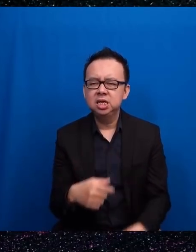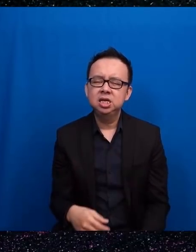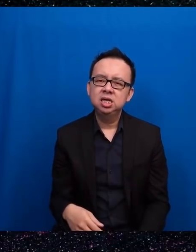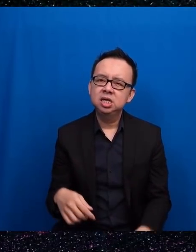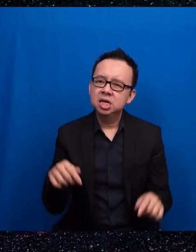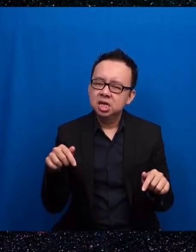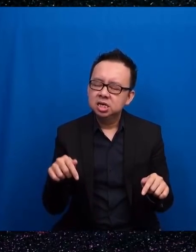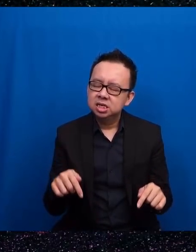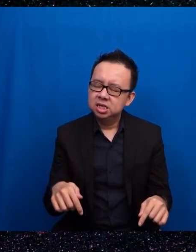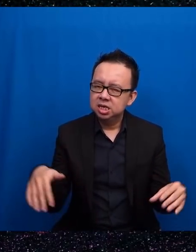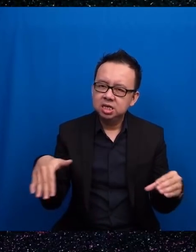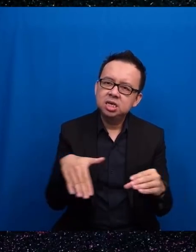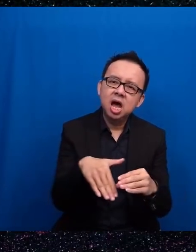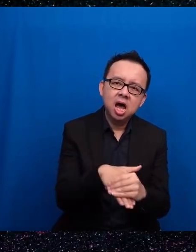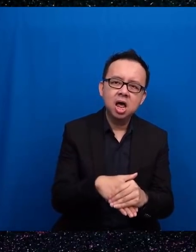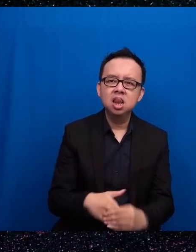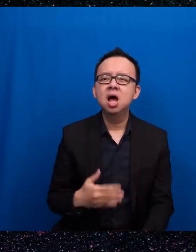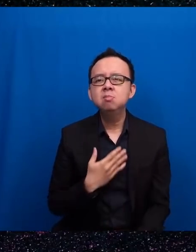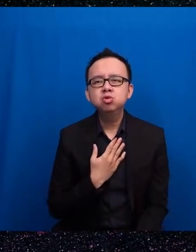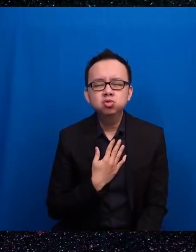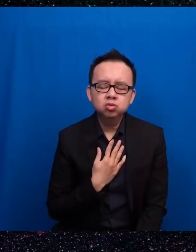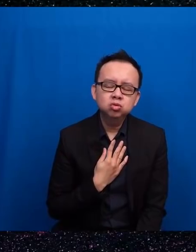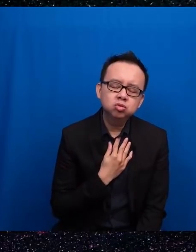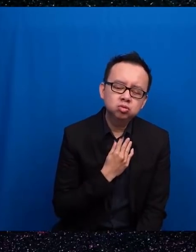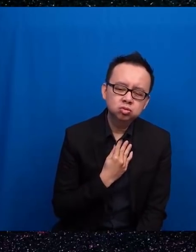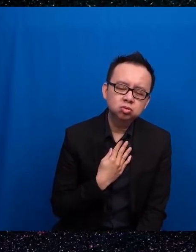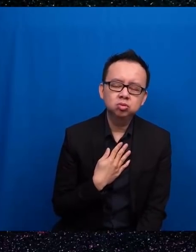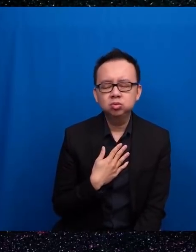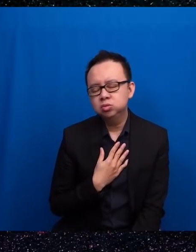terjadi di dalam-Ku.